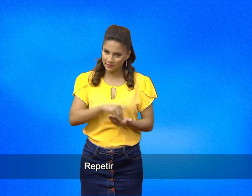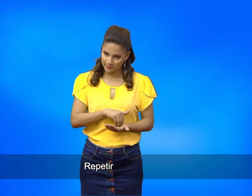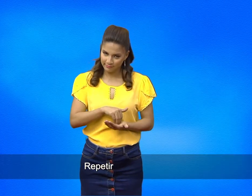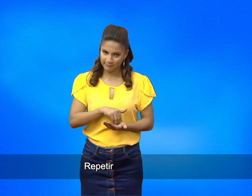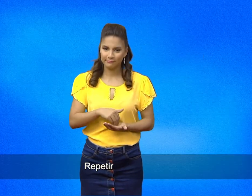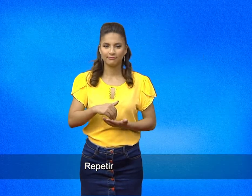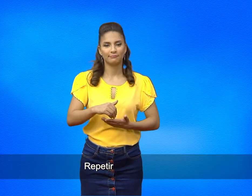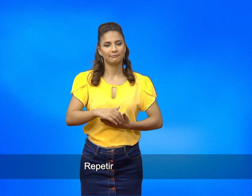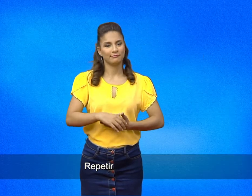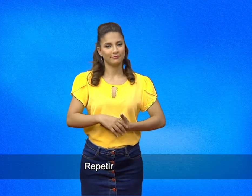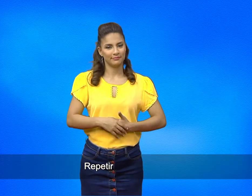repetir